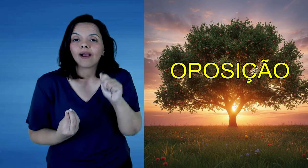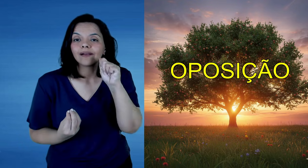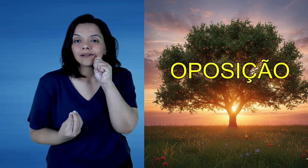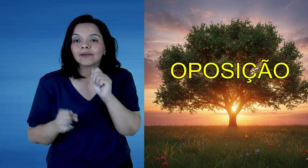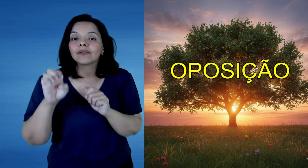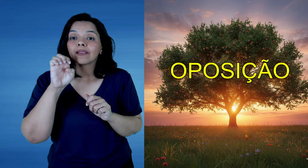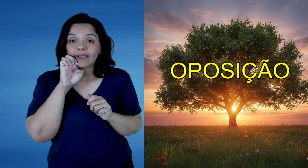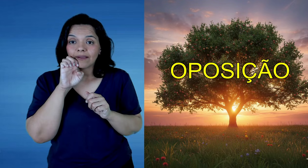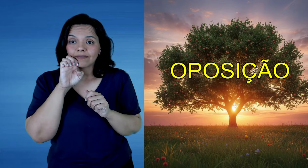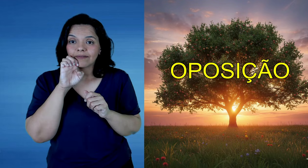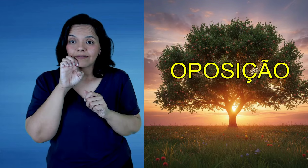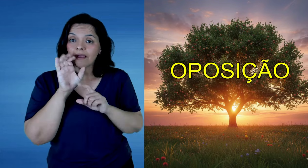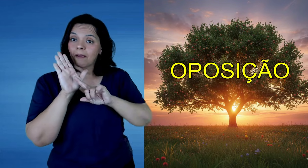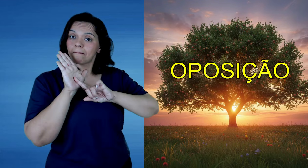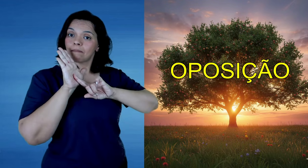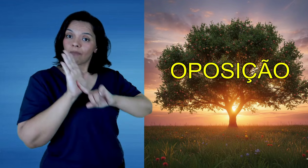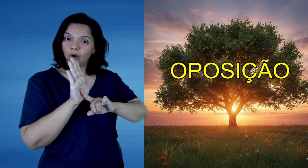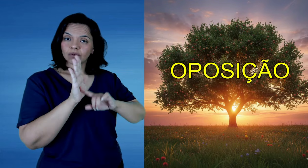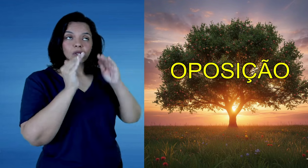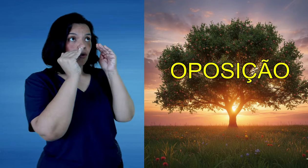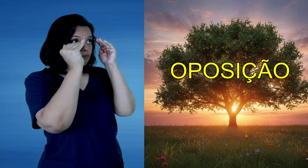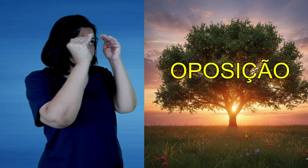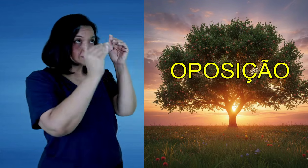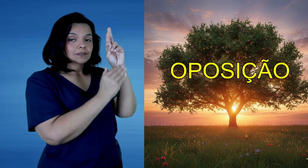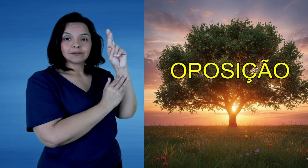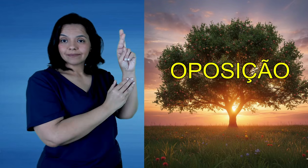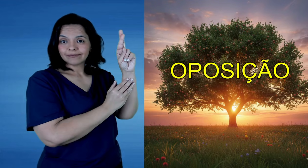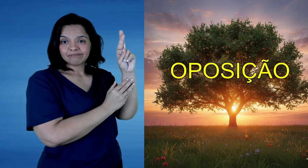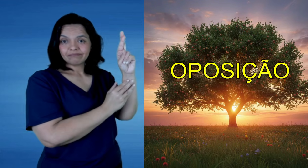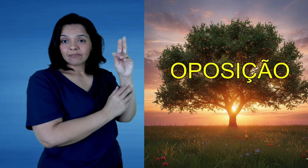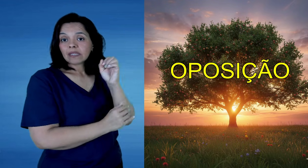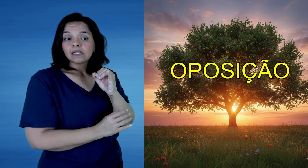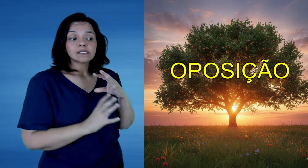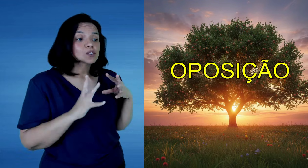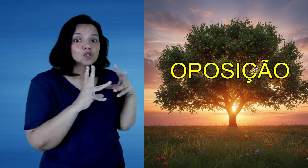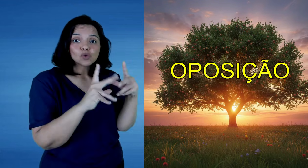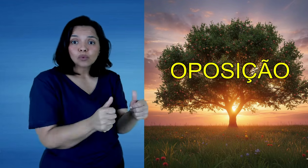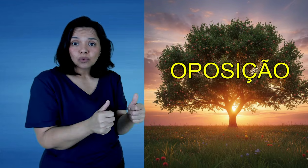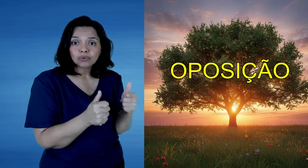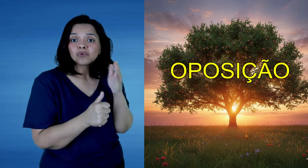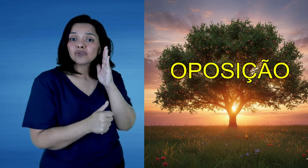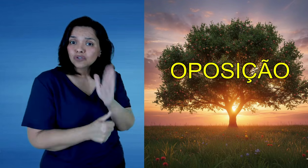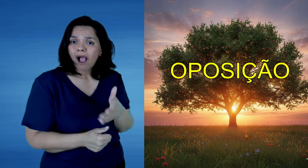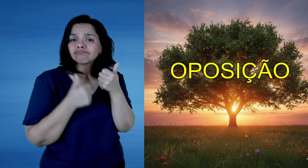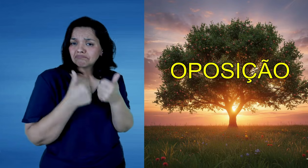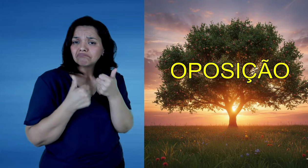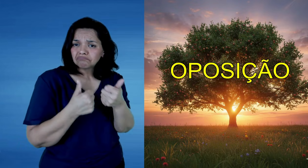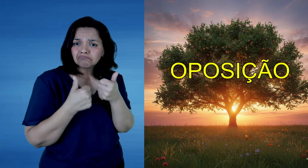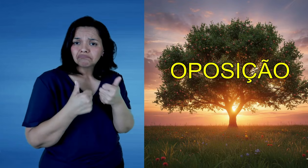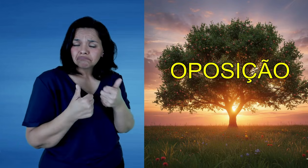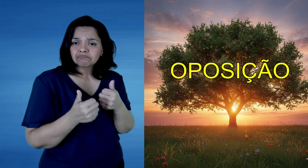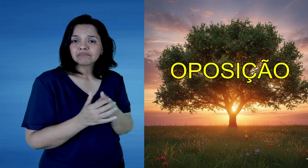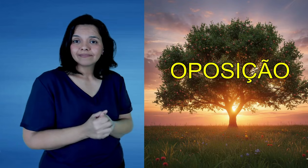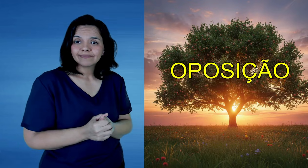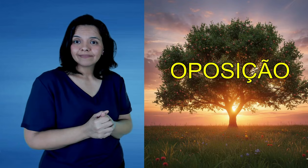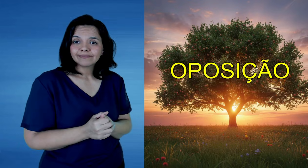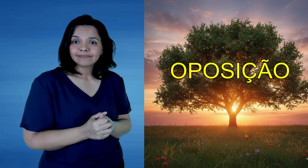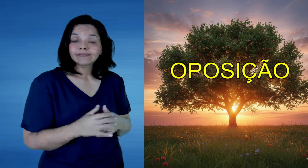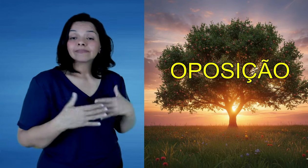Como que eles iam se desenvolver se não tivesse a oposição? Como que eles iriam mostrar a obediência? Porque eles já